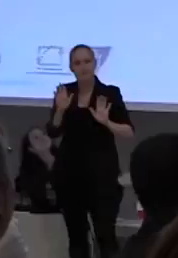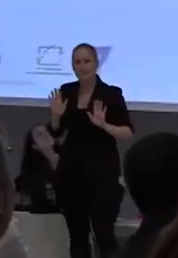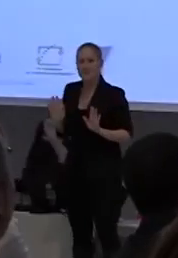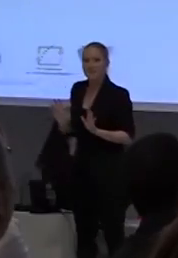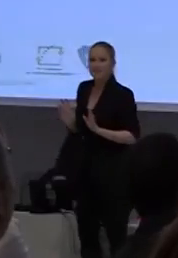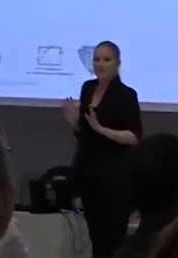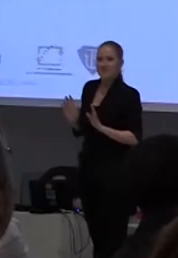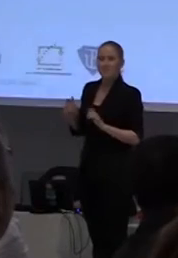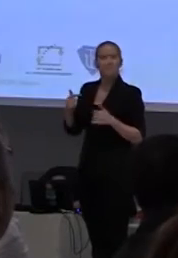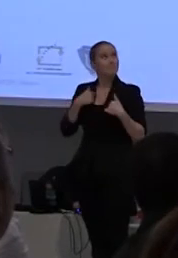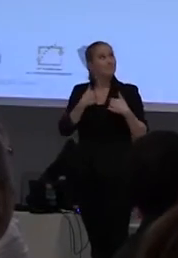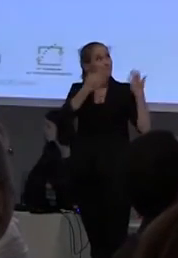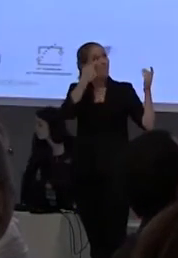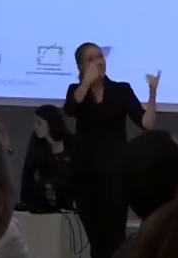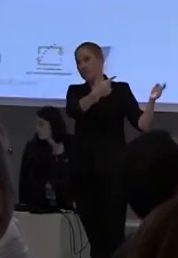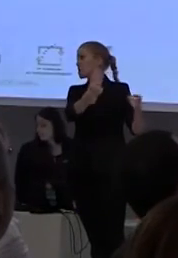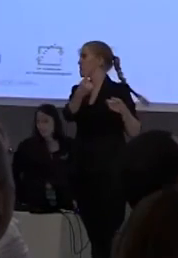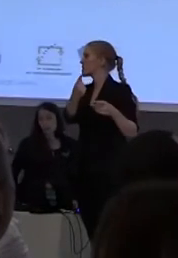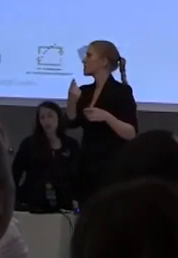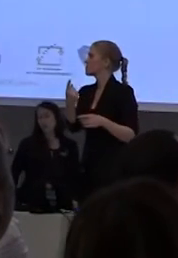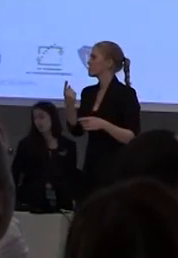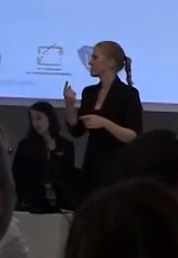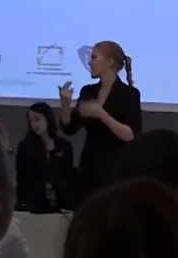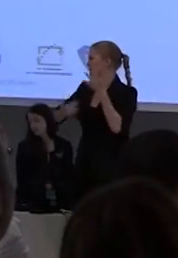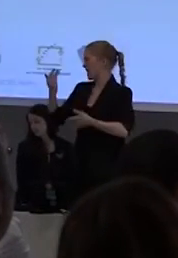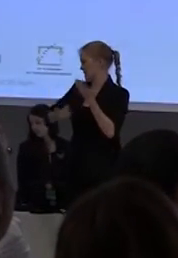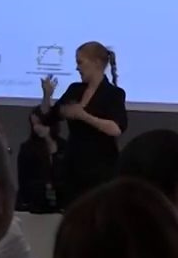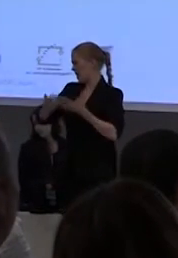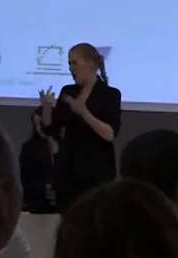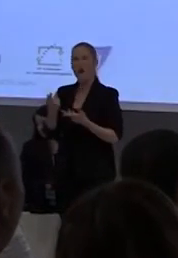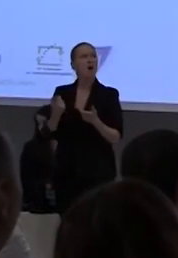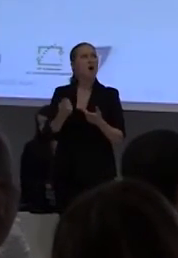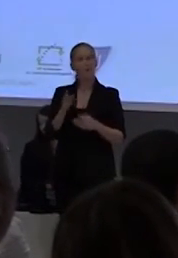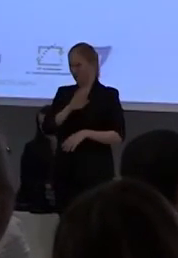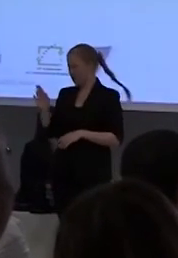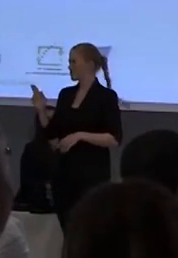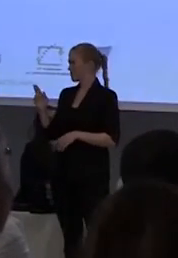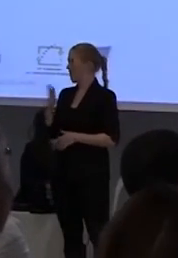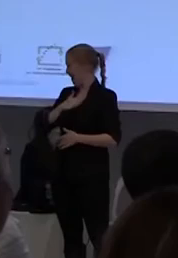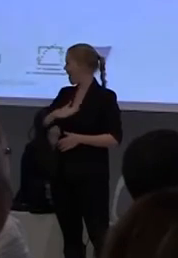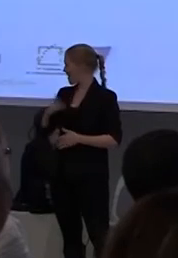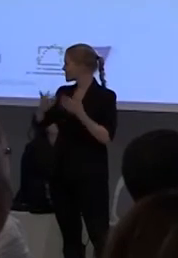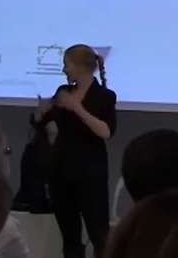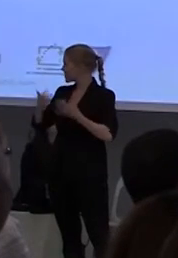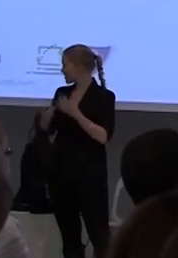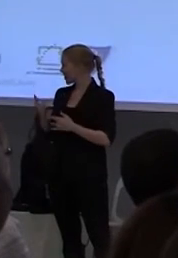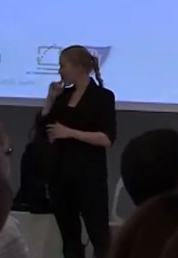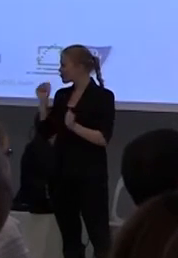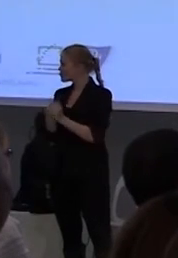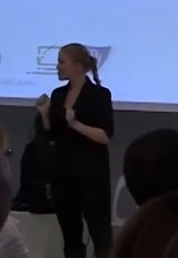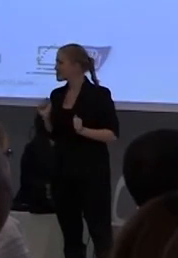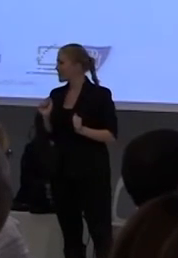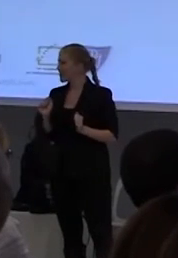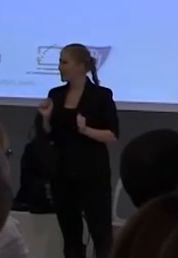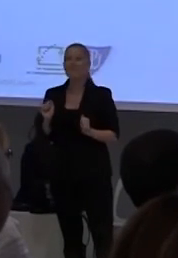Tak, tady máte oblíbenou statistiku, všichni rádi čteme statistiky a bez ničeho jiného už neusnu prakticky.